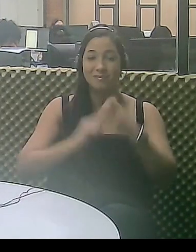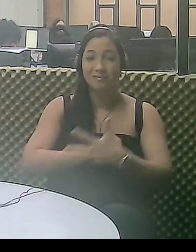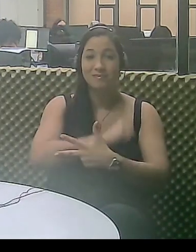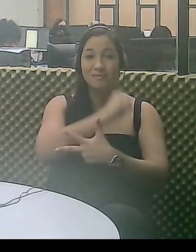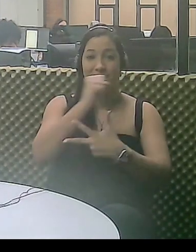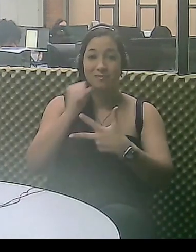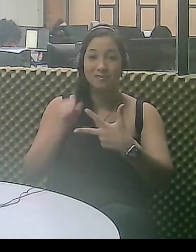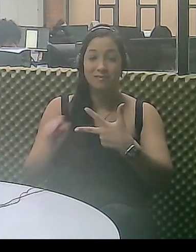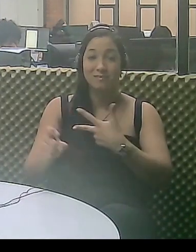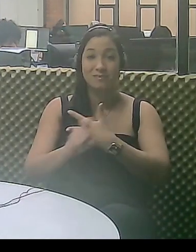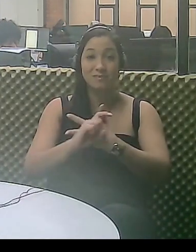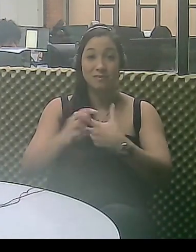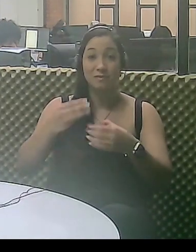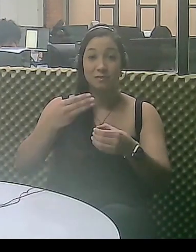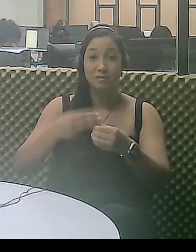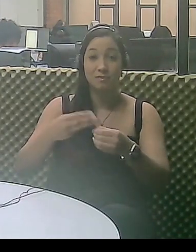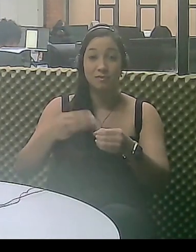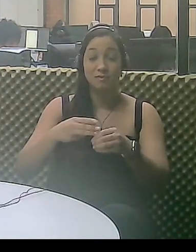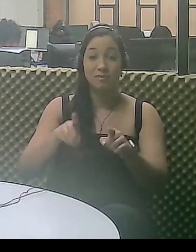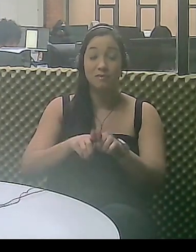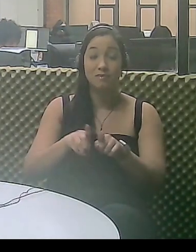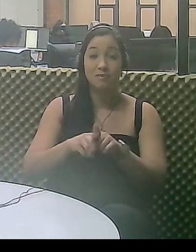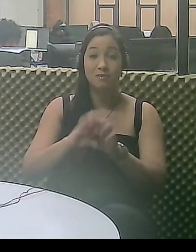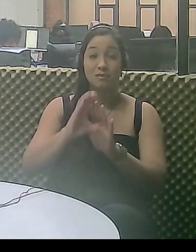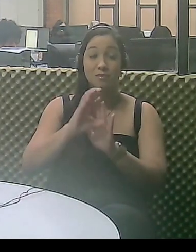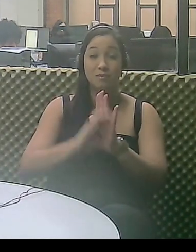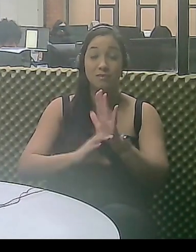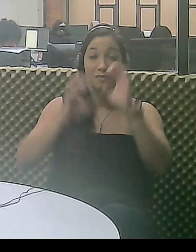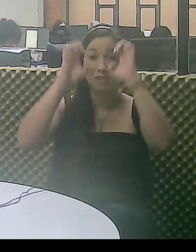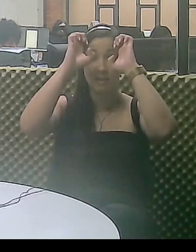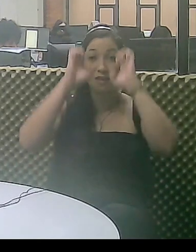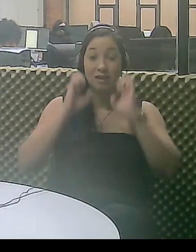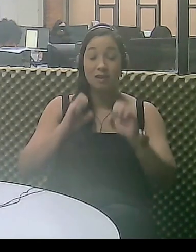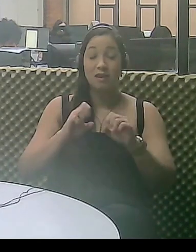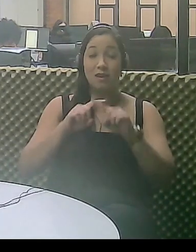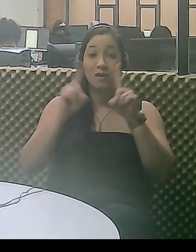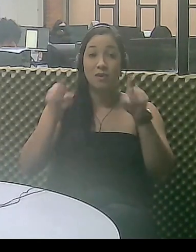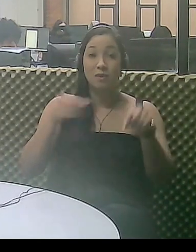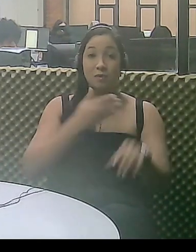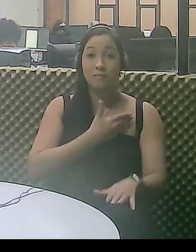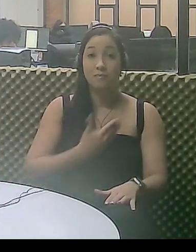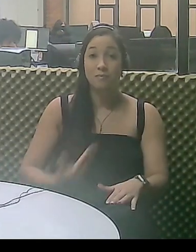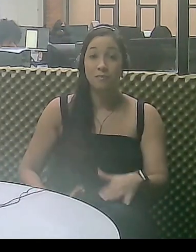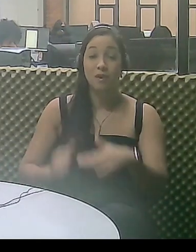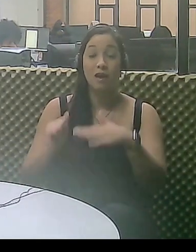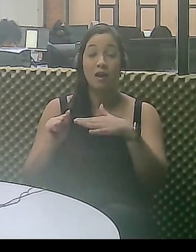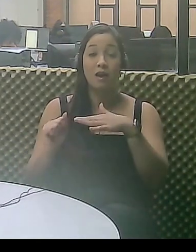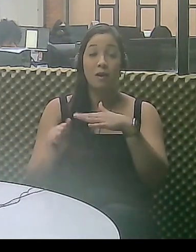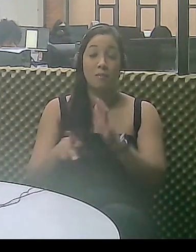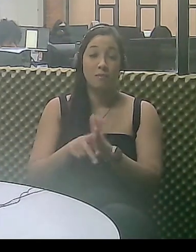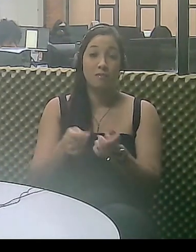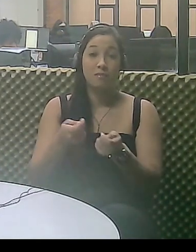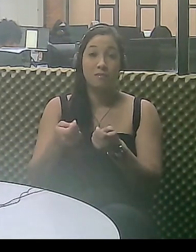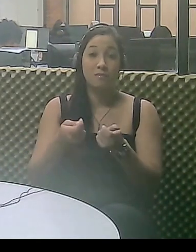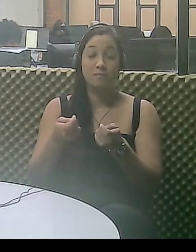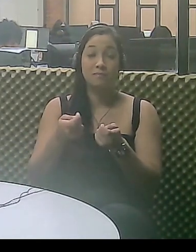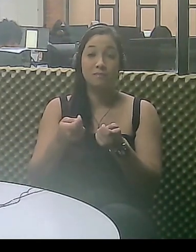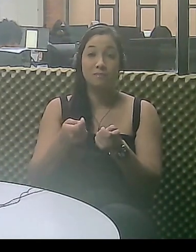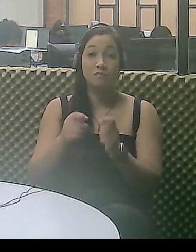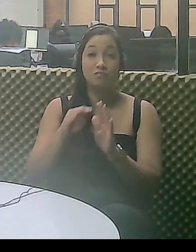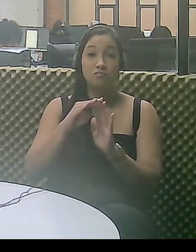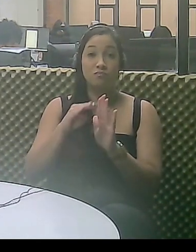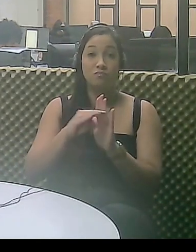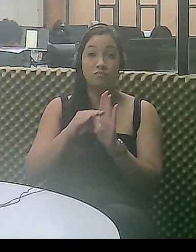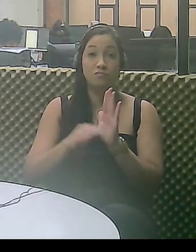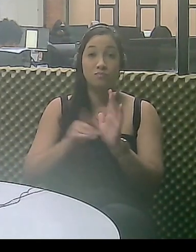Executivo Municipal e do Código de Ética do Servidor Público e da Alta Administração. O objetivo foi seguir com um planejamento